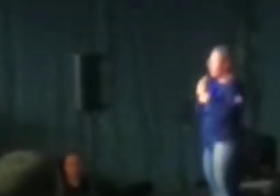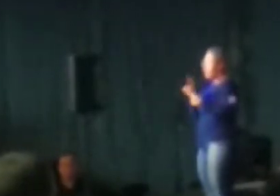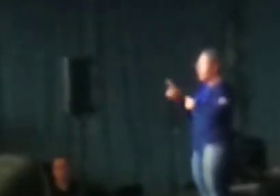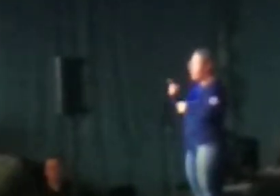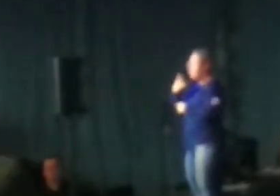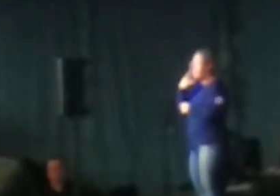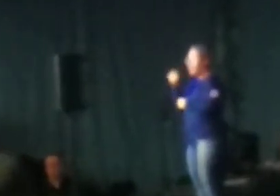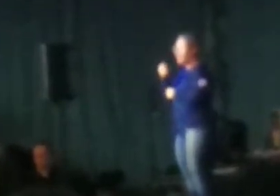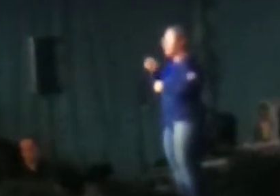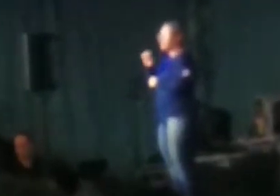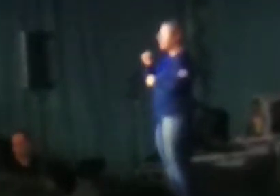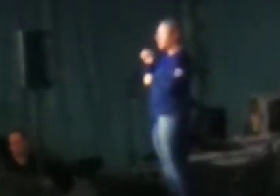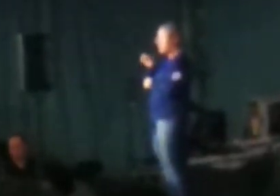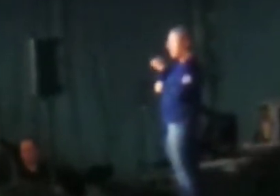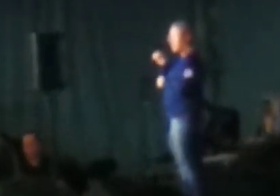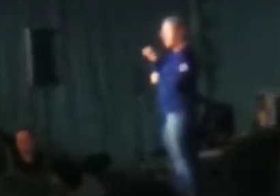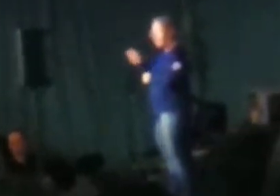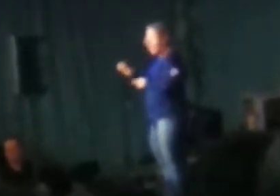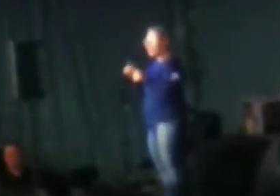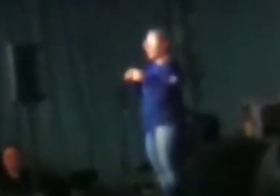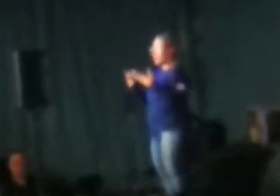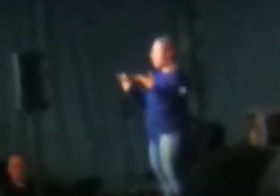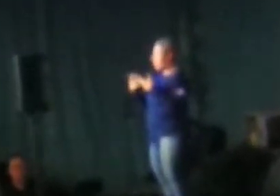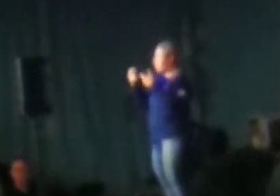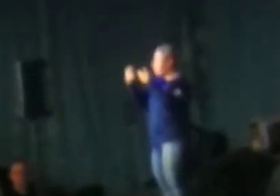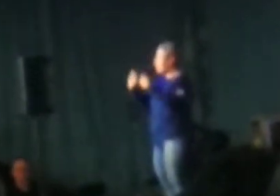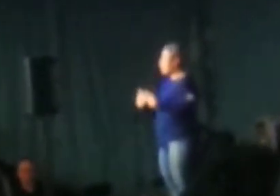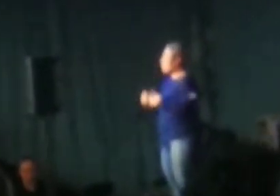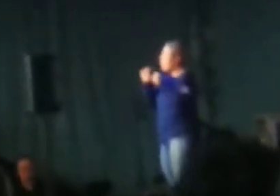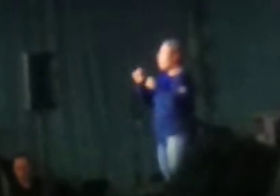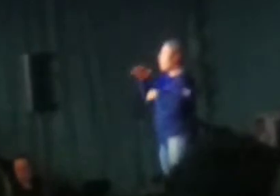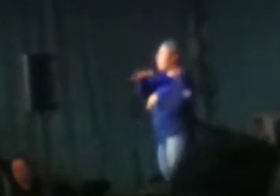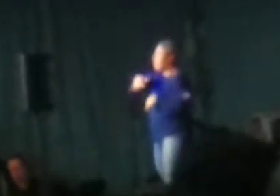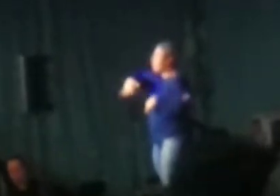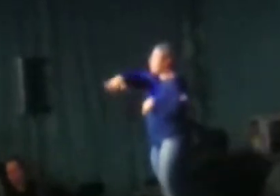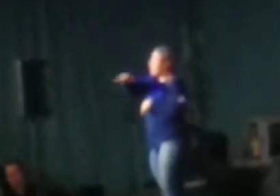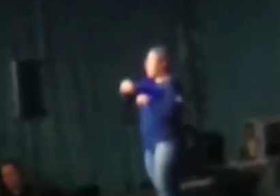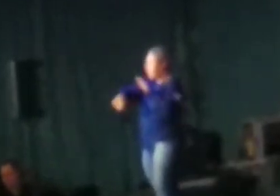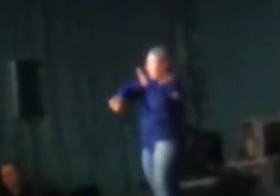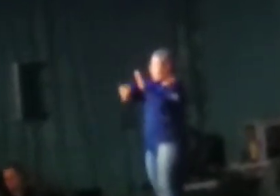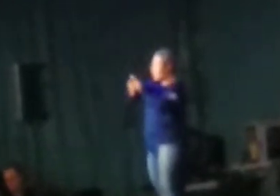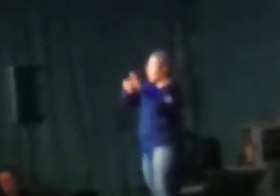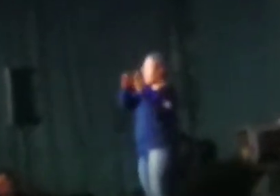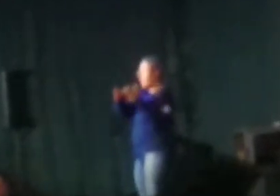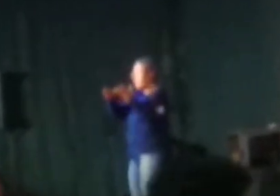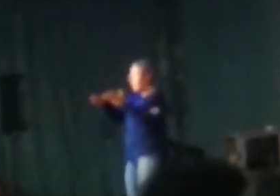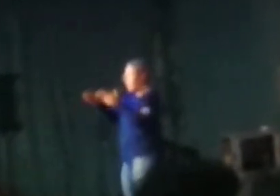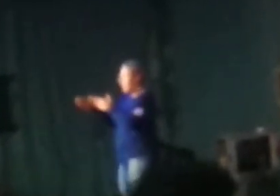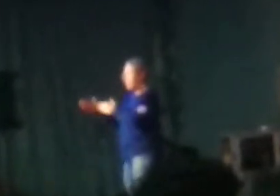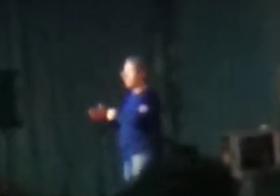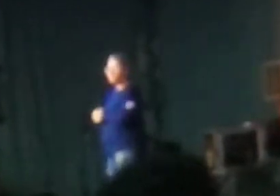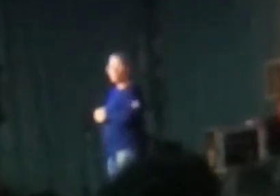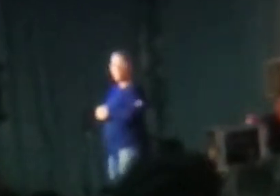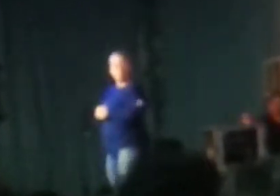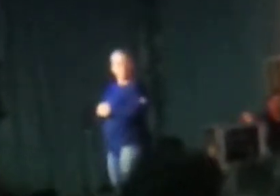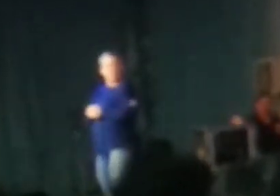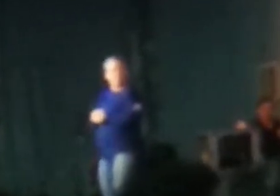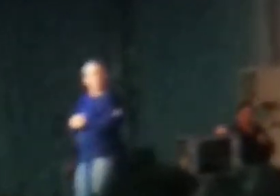de Suzane Ristoro. Falará hoje sobre o universo da criminalidade em série.